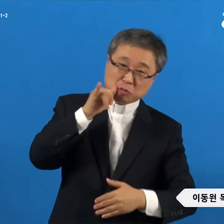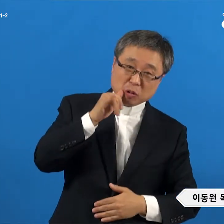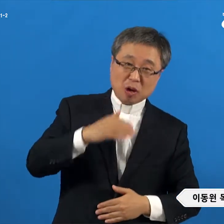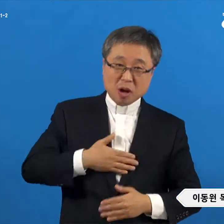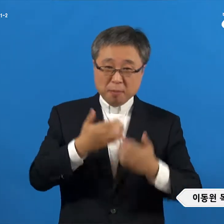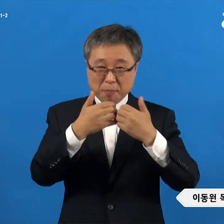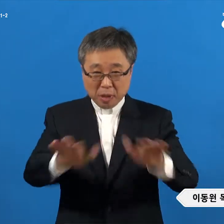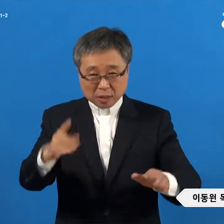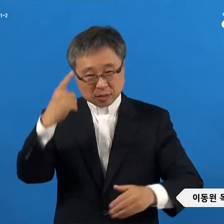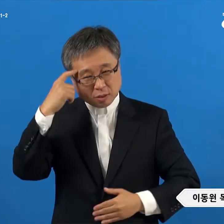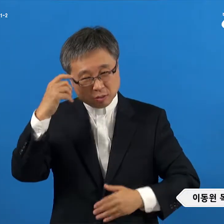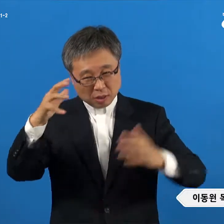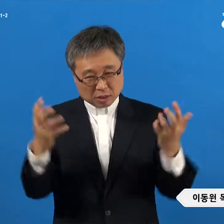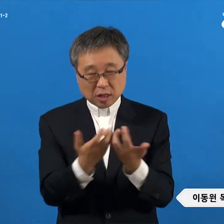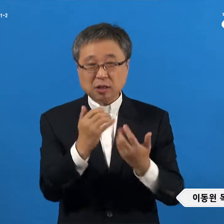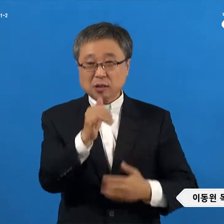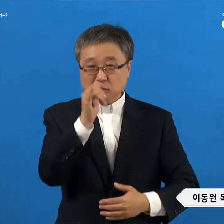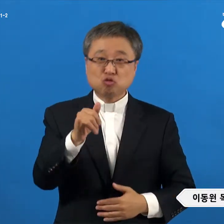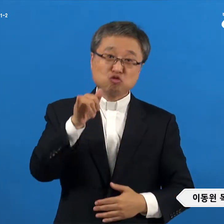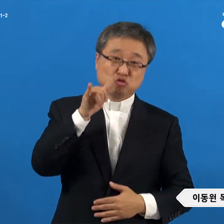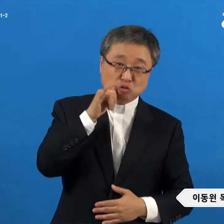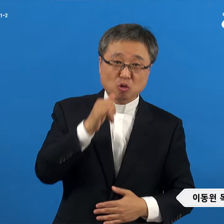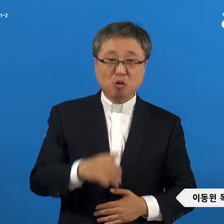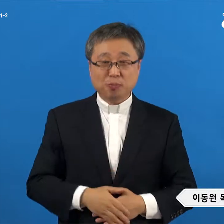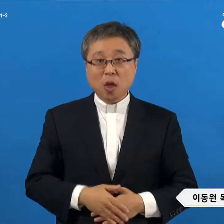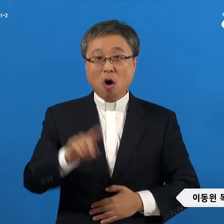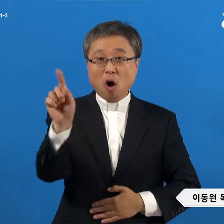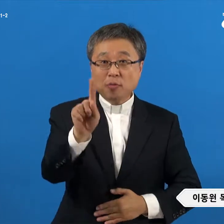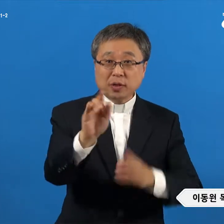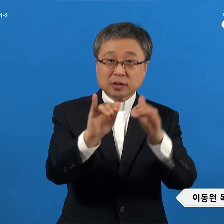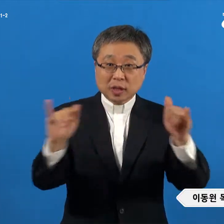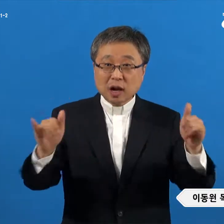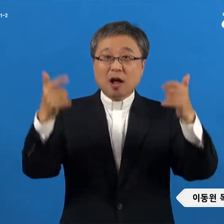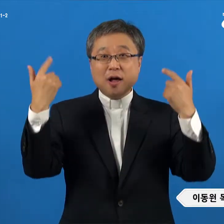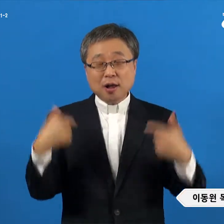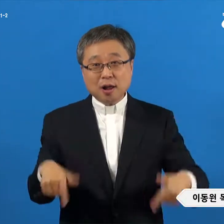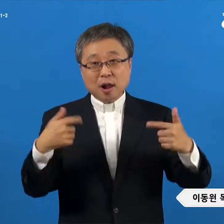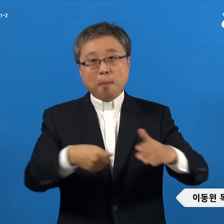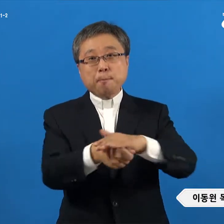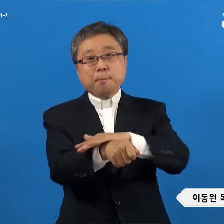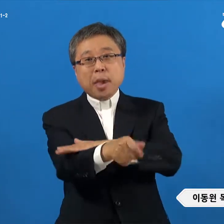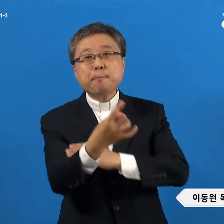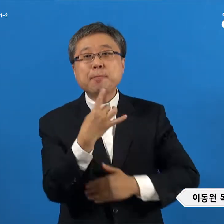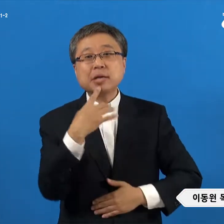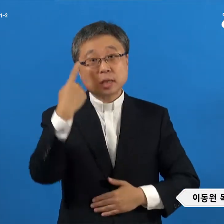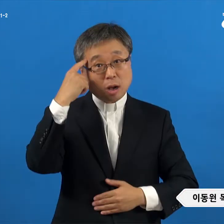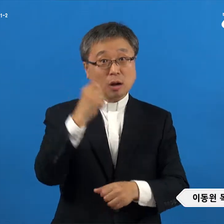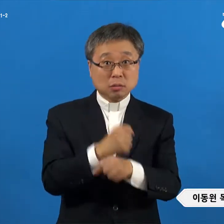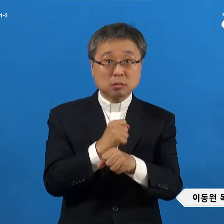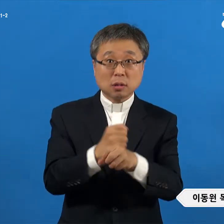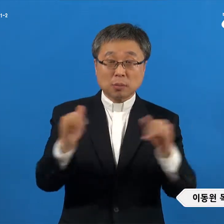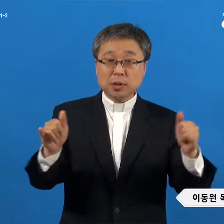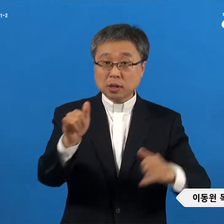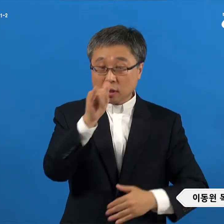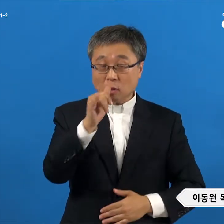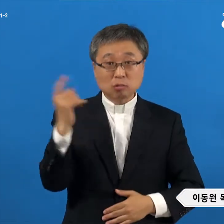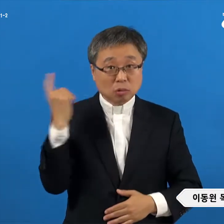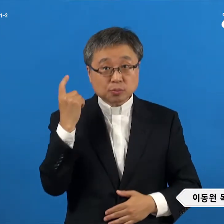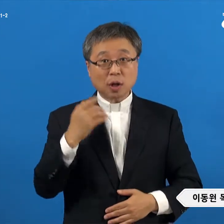있는 사람들. 이것도 중독이에요. 어떤 사람은 그냥 늘 뱀만 생각하는 사람이 있대요, 실제로. 어떤 사람은 그냥 눈만